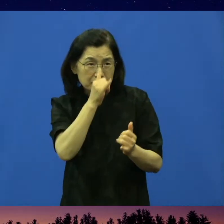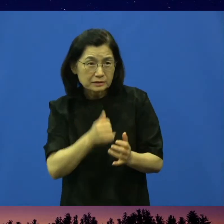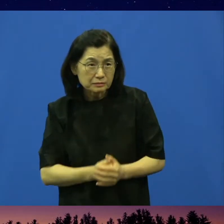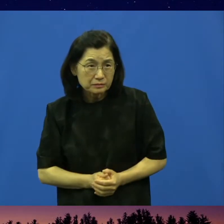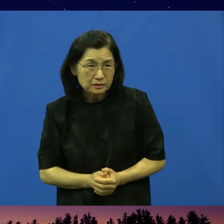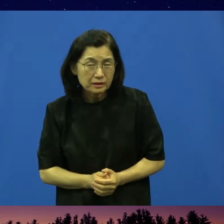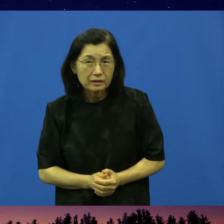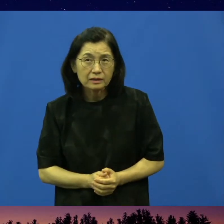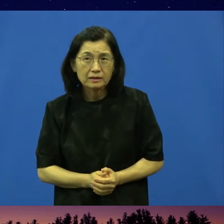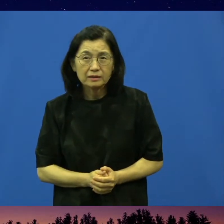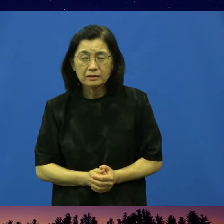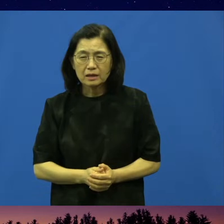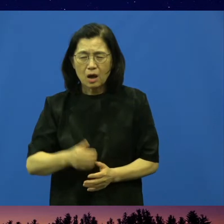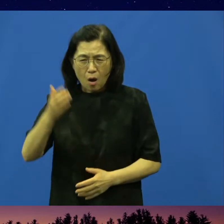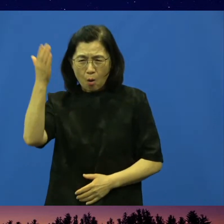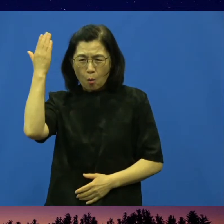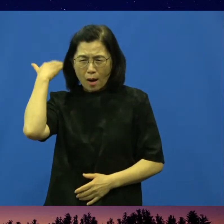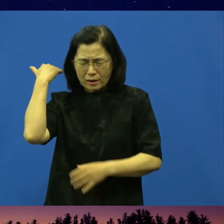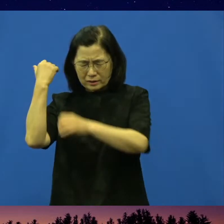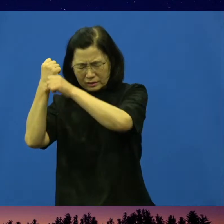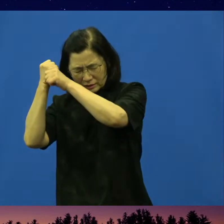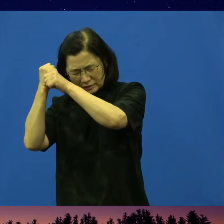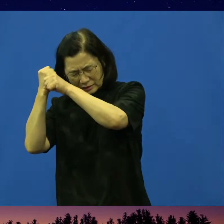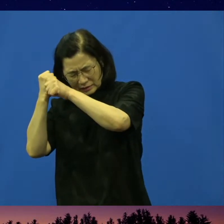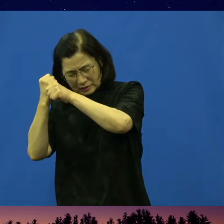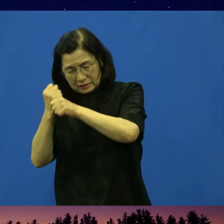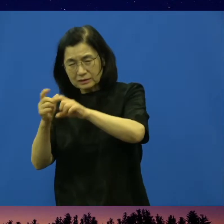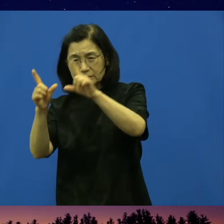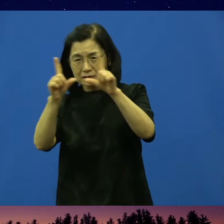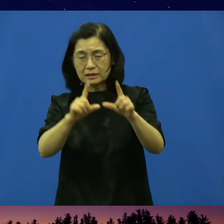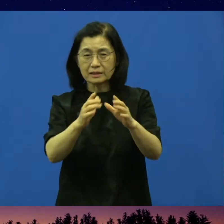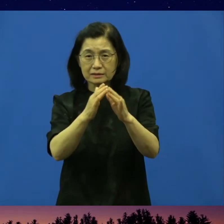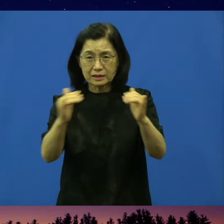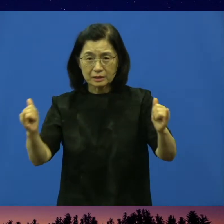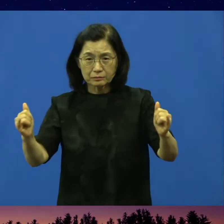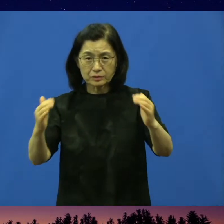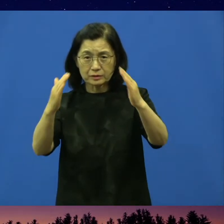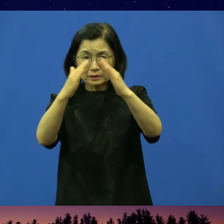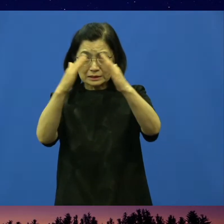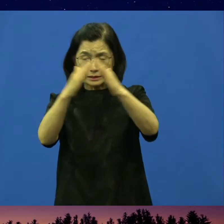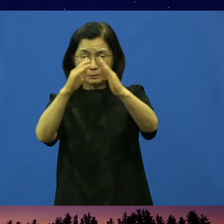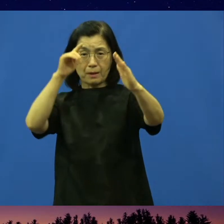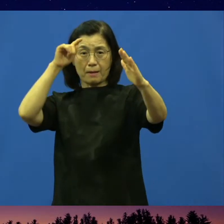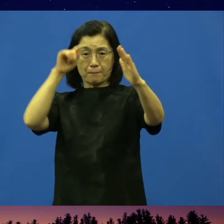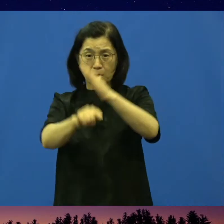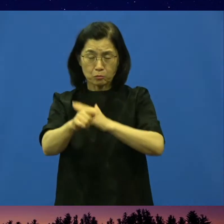그런 분들 집에 가보면요, 막 상패, 트로피, 막 이런 게 다